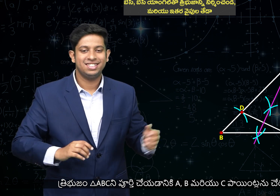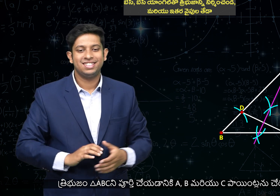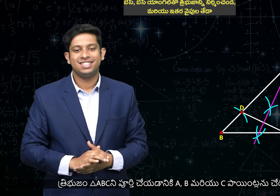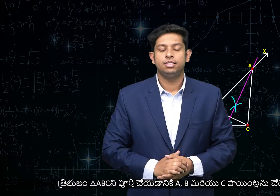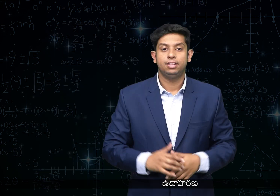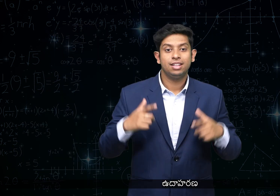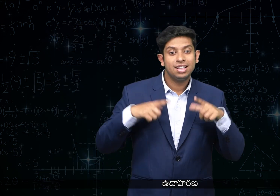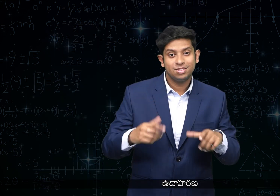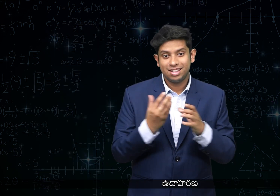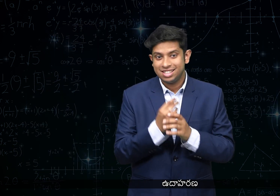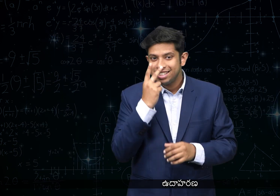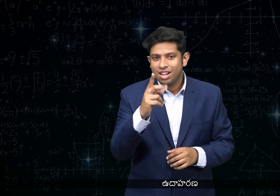చేర్చండి. ఉదాహరణ: